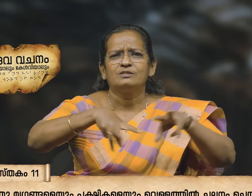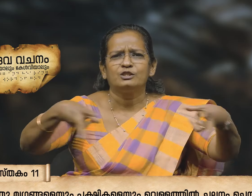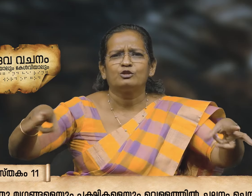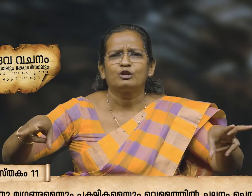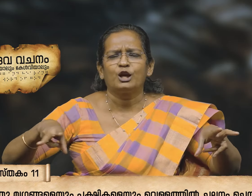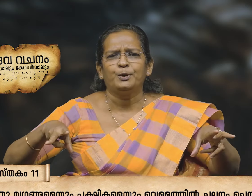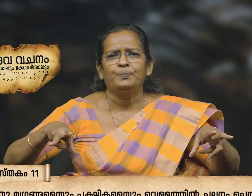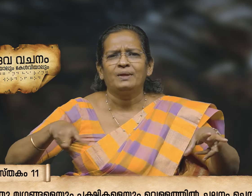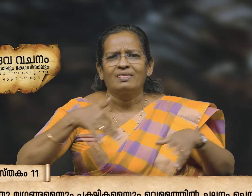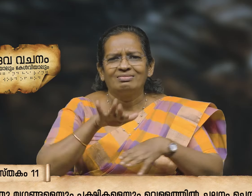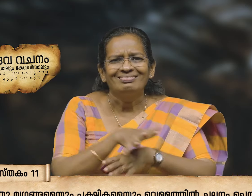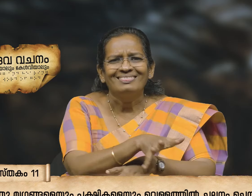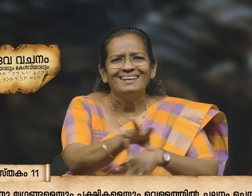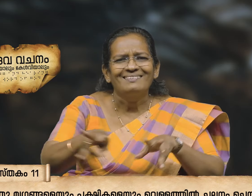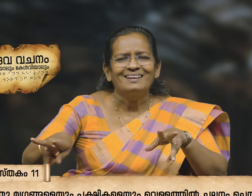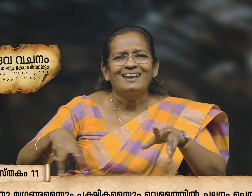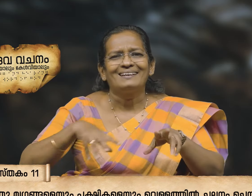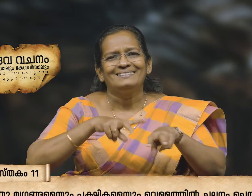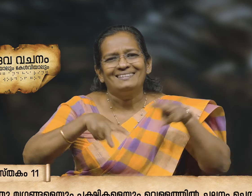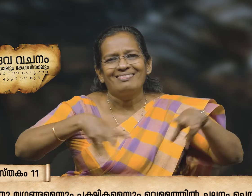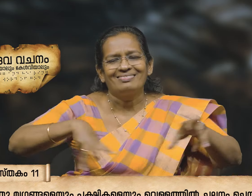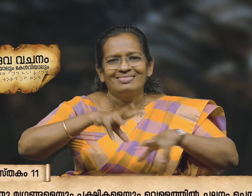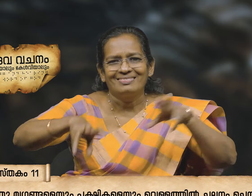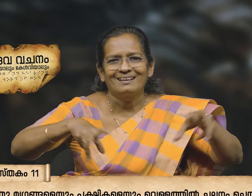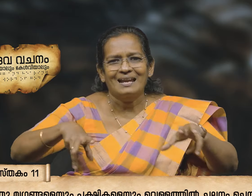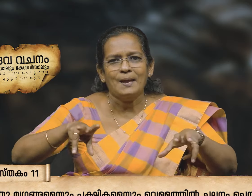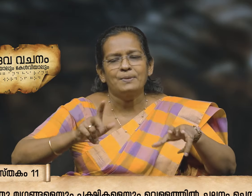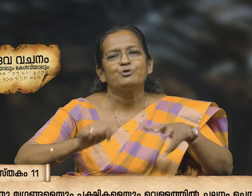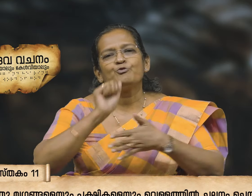ജന്തുക്കളെയും നിലത്തിഴയുന്ന ജന്തുക്കളെയും പറ്റിയുള്ള പ്രമാണം ആകുന്നു.